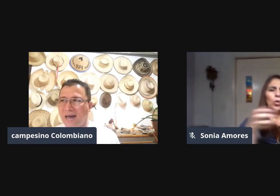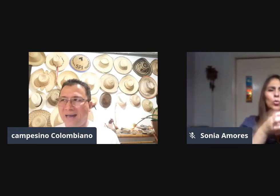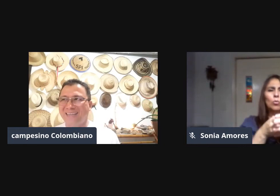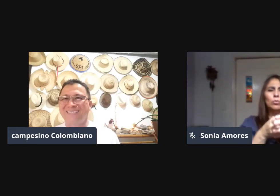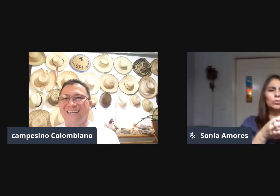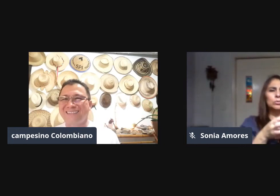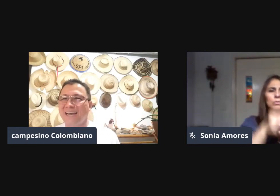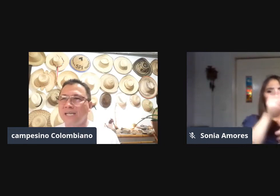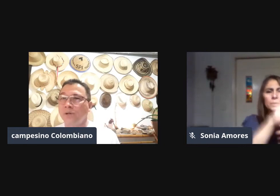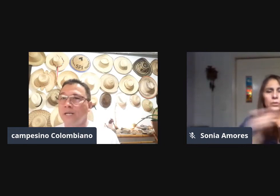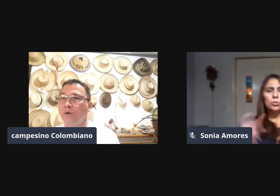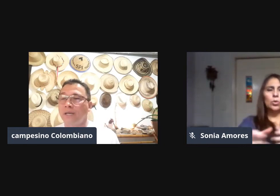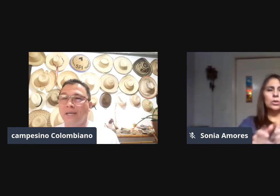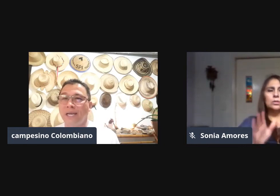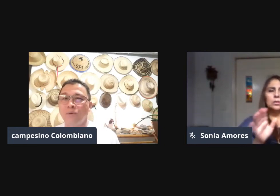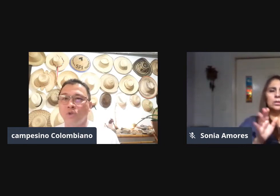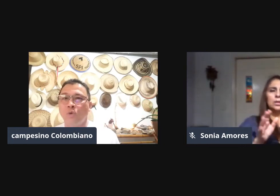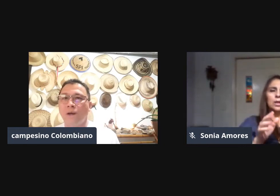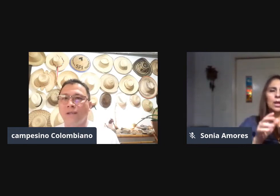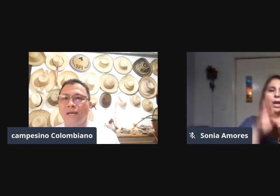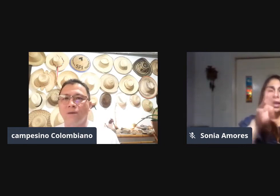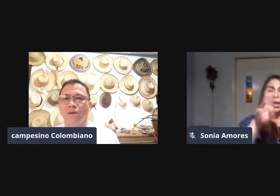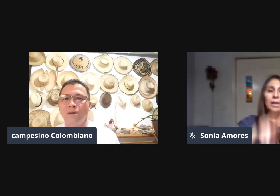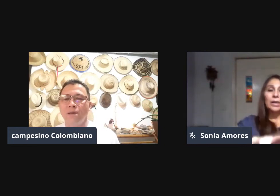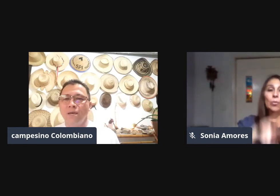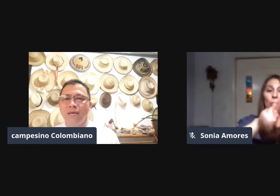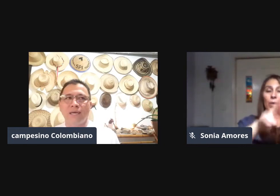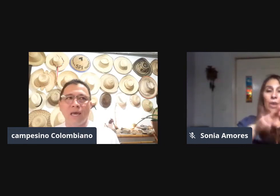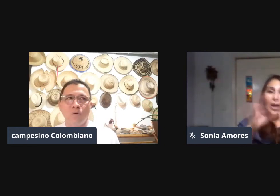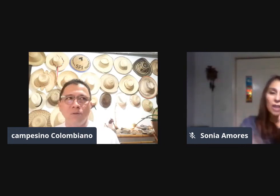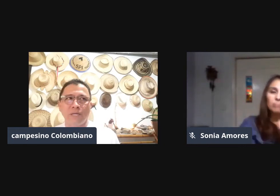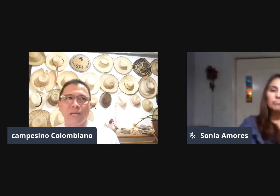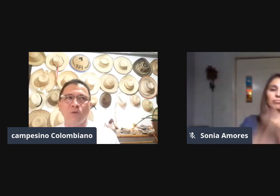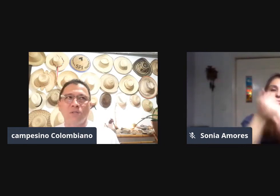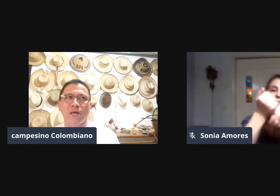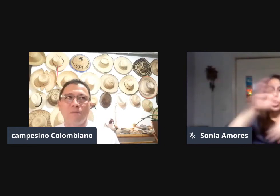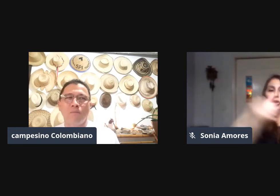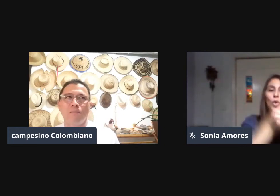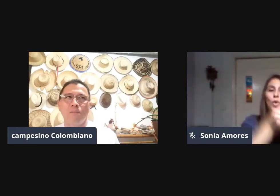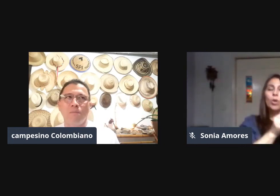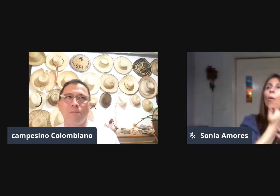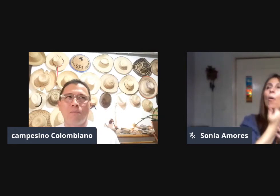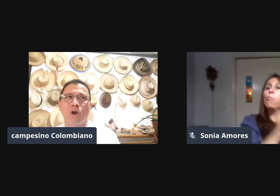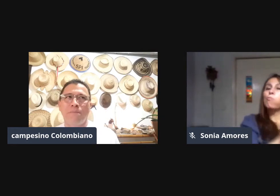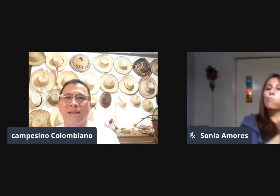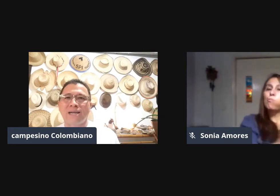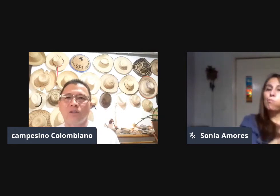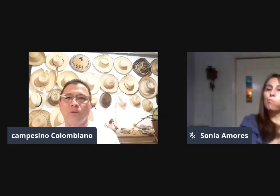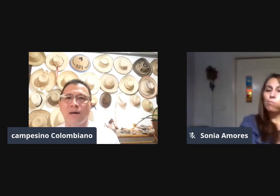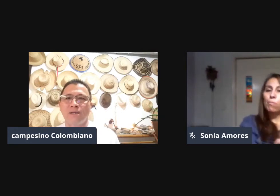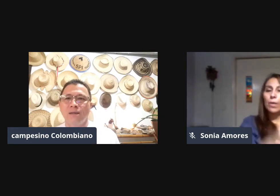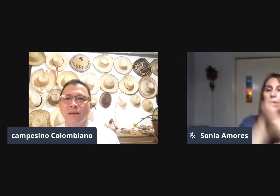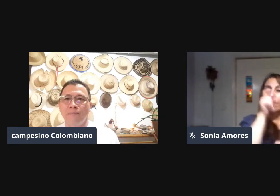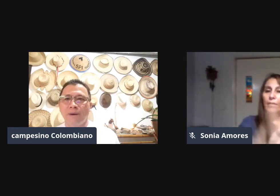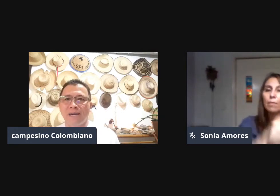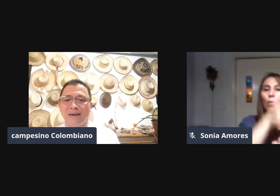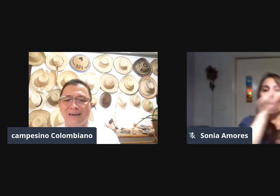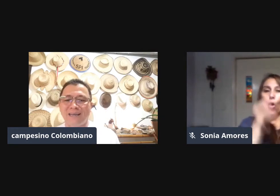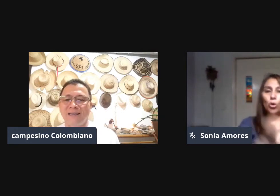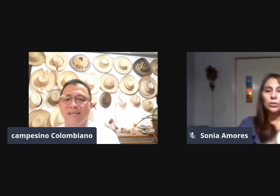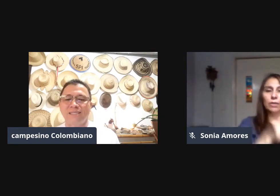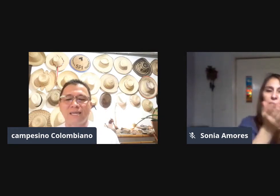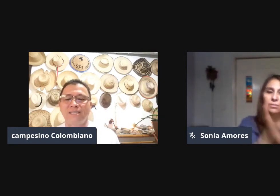resistencia, a rescatar eso que es lo que tenemos guardado y que aún tenemos que volver a retomar